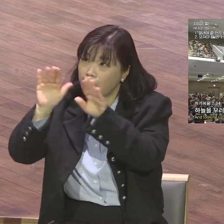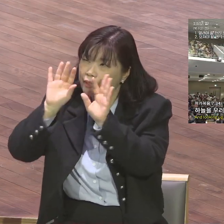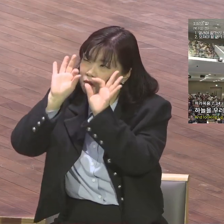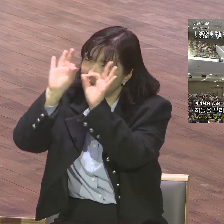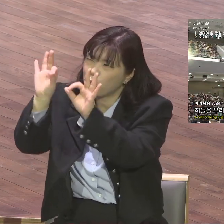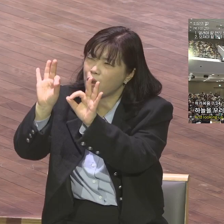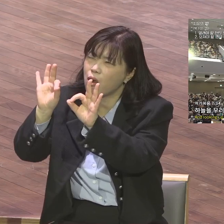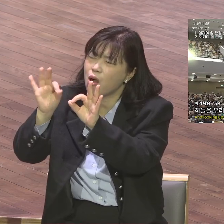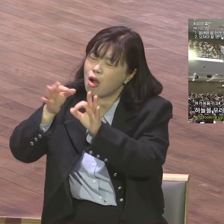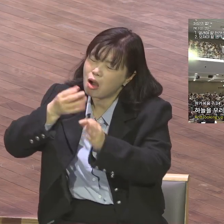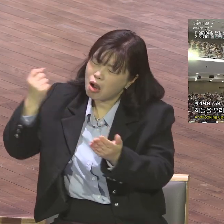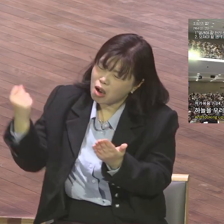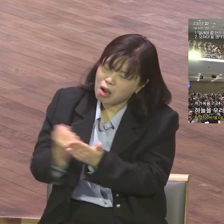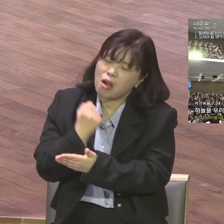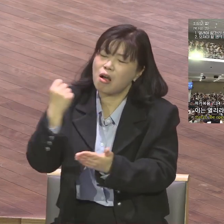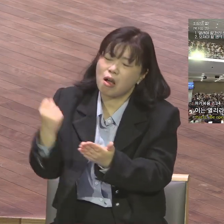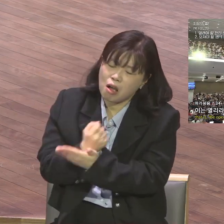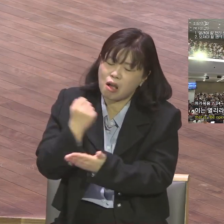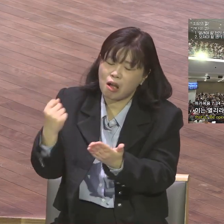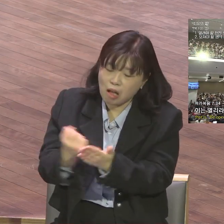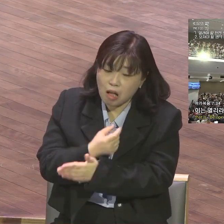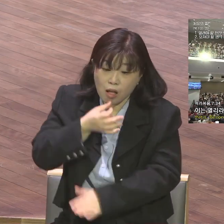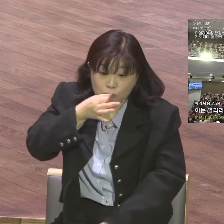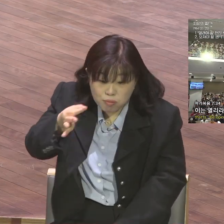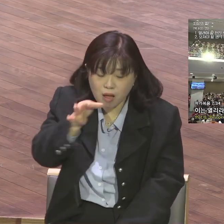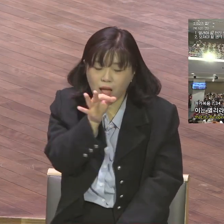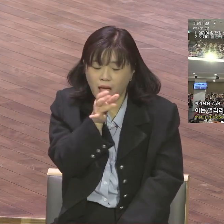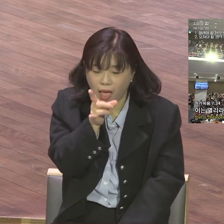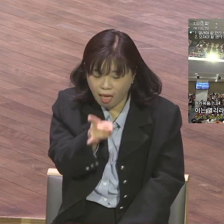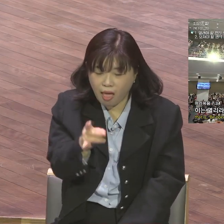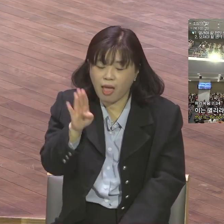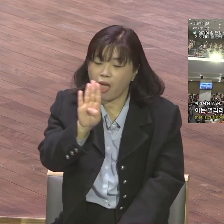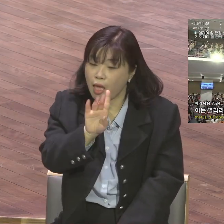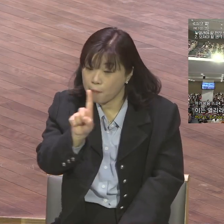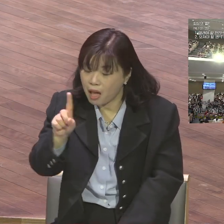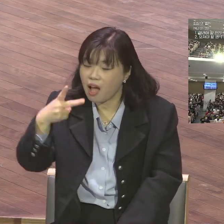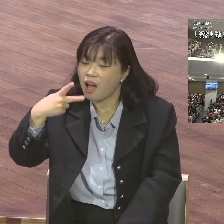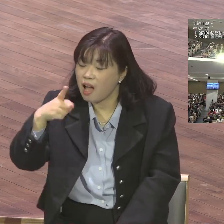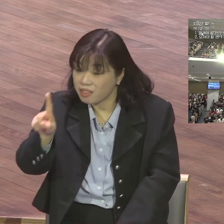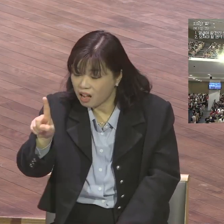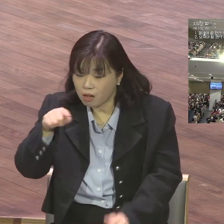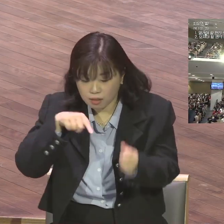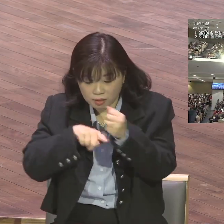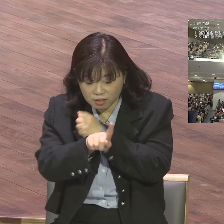탄식하시며 그에게 이르시되 에바다 하시니 이는 열리라는 뜻이라.